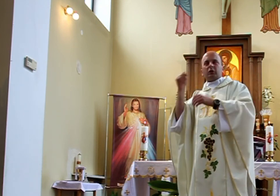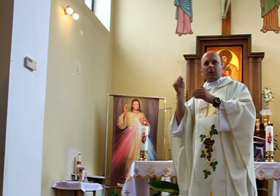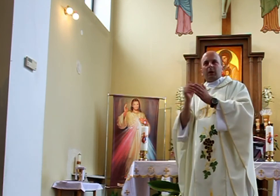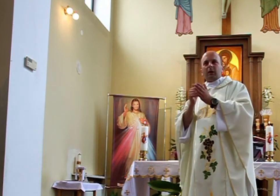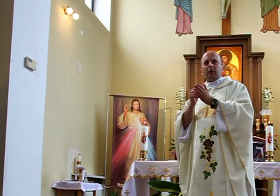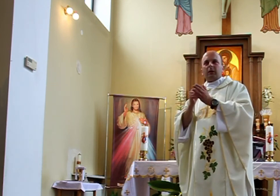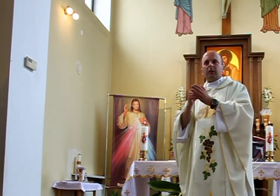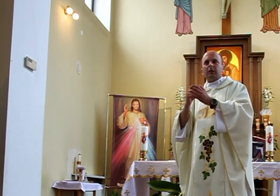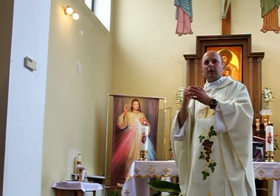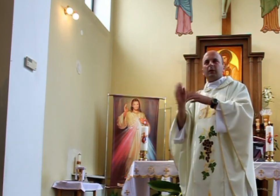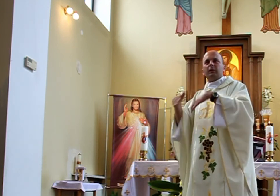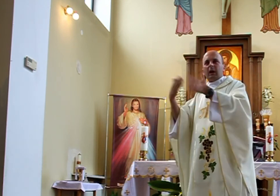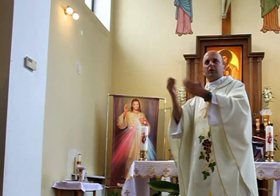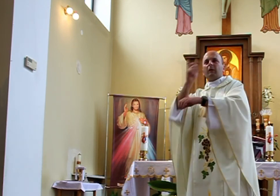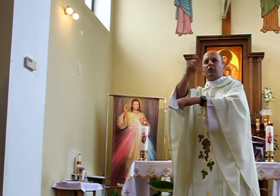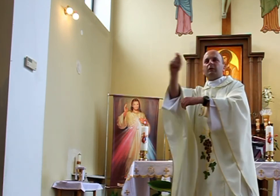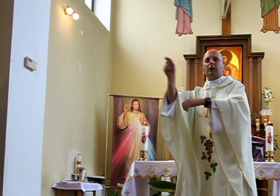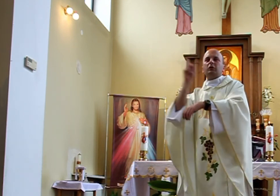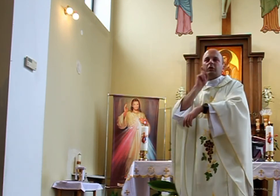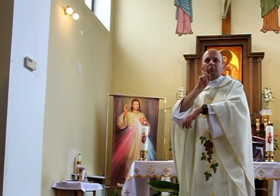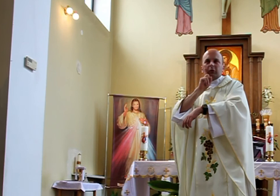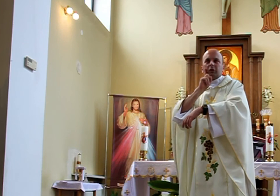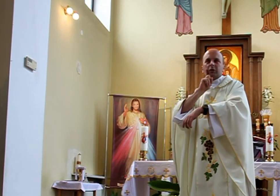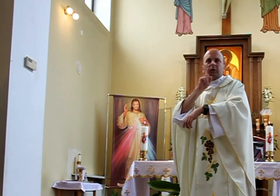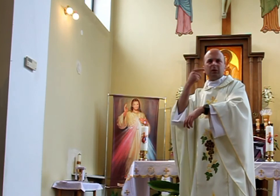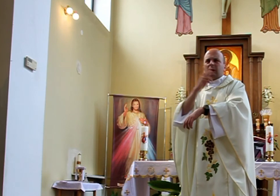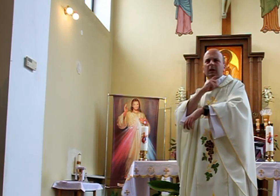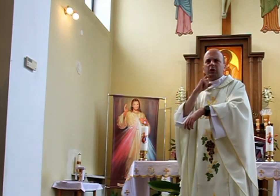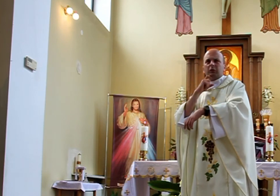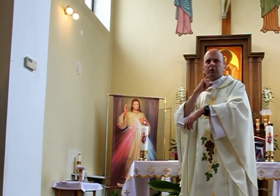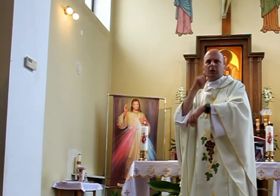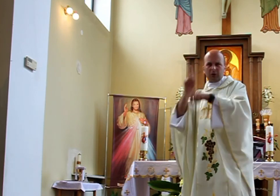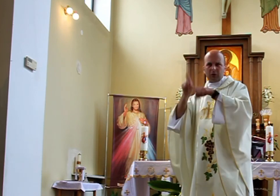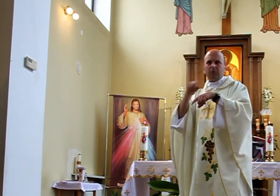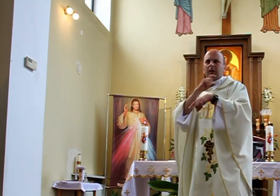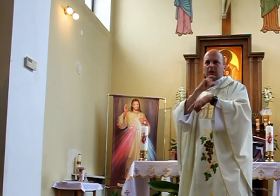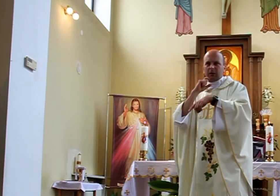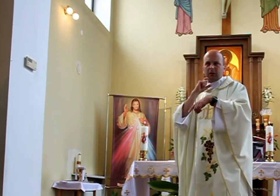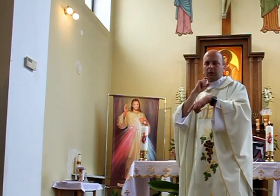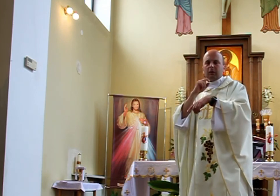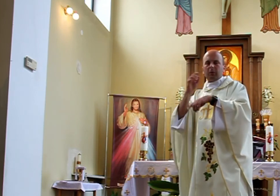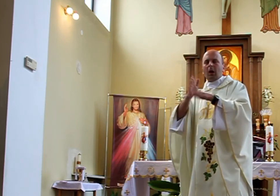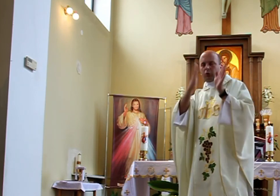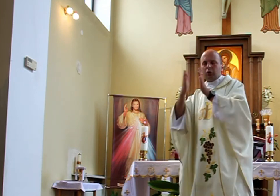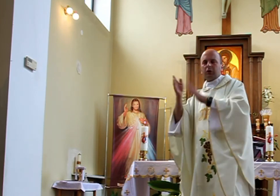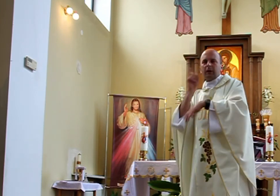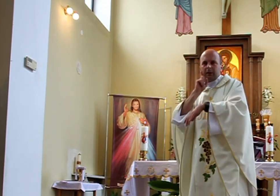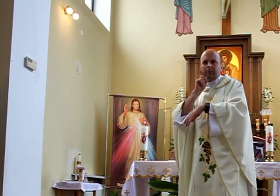trzeba dać, wyświęcić mężczyzn, nie księży, normalnie, przygotowanych